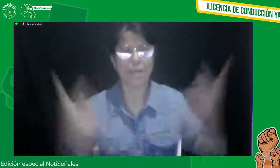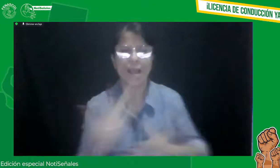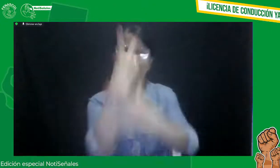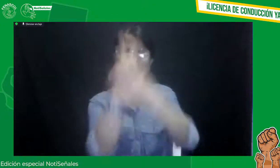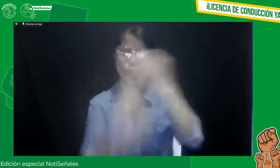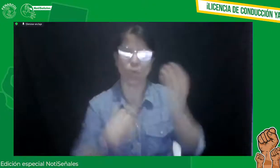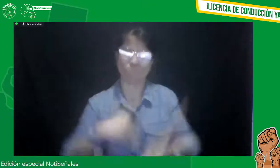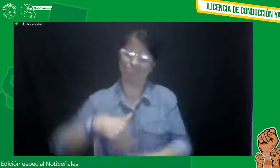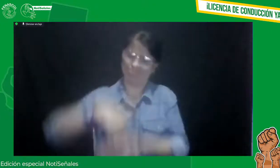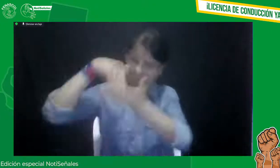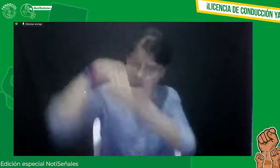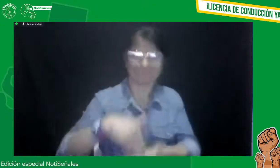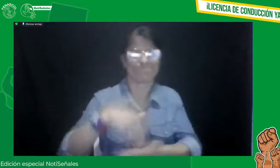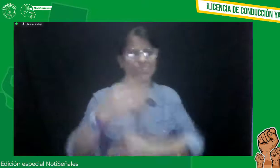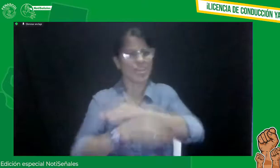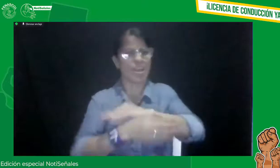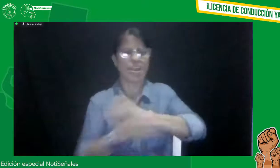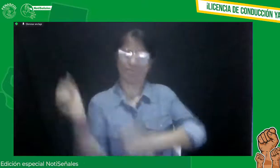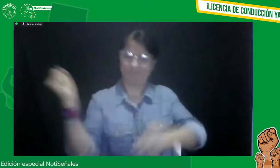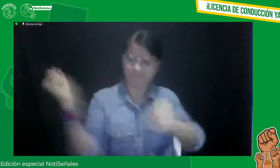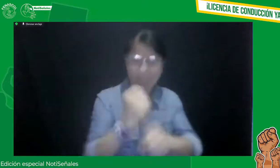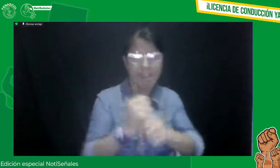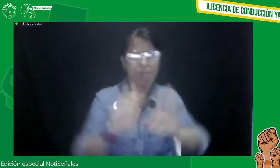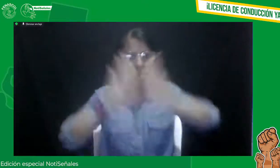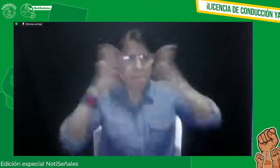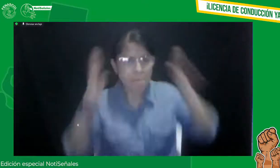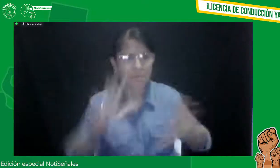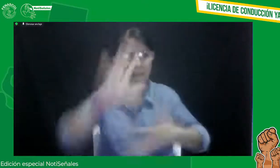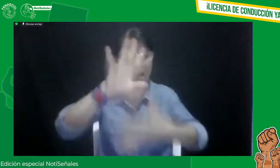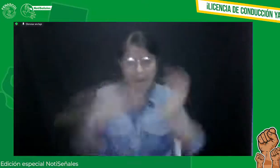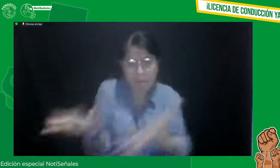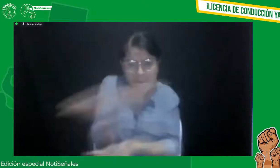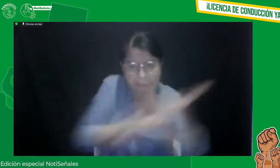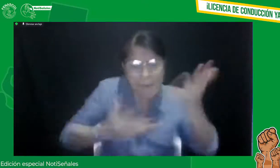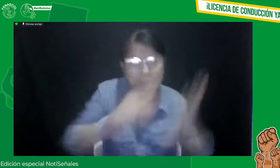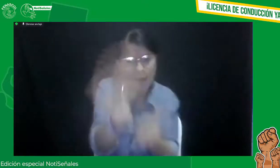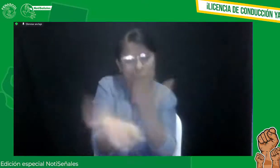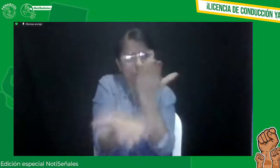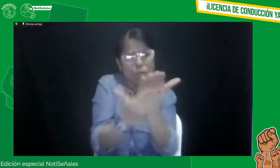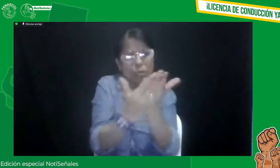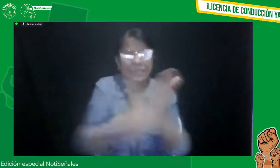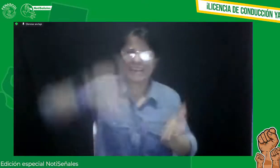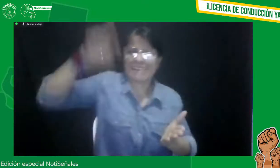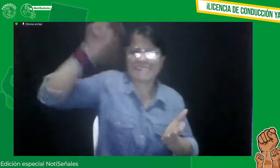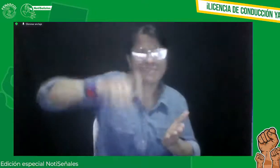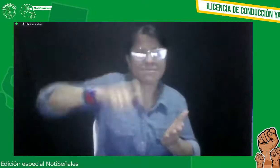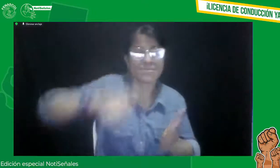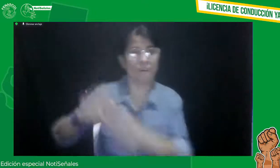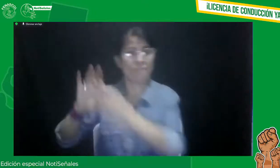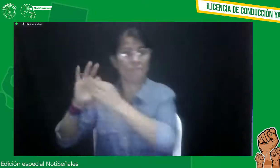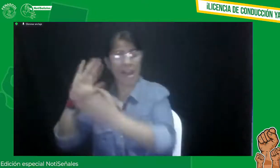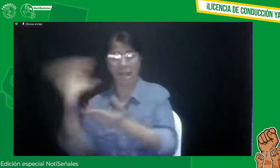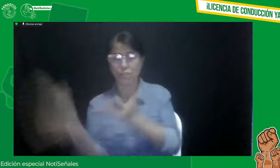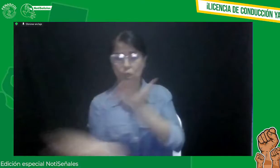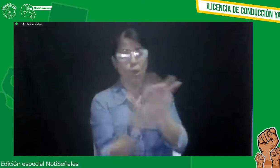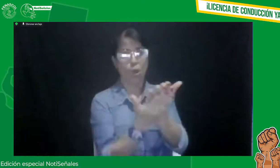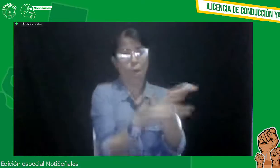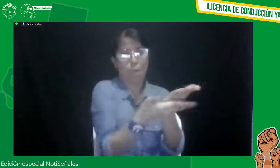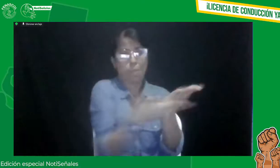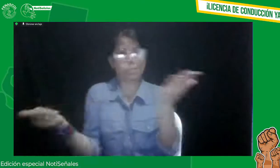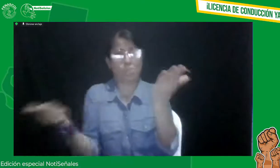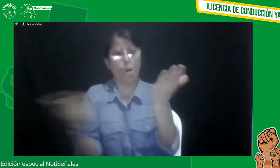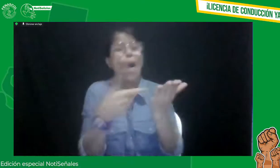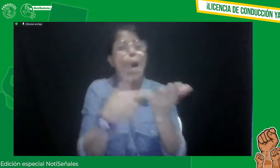hemos dicho que no solamente es el privado, también es lo público, el transporte público, dado que hay muchas personas que trabajan en